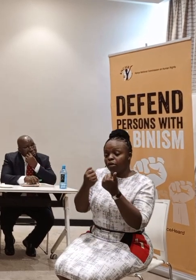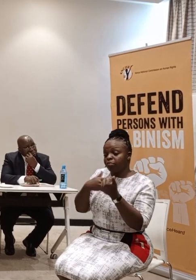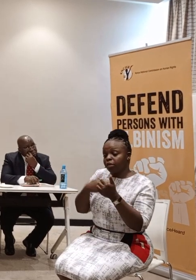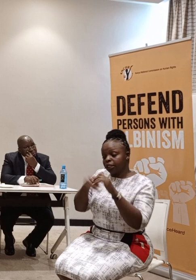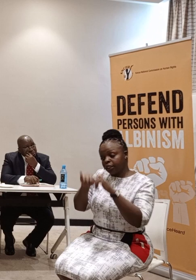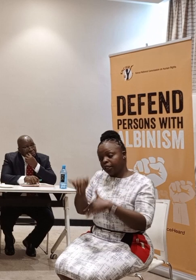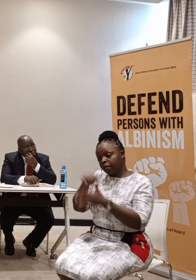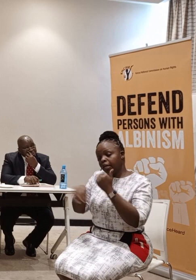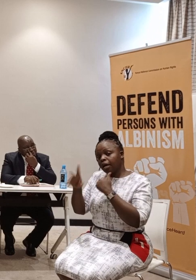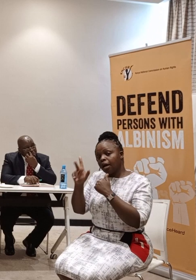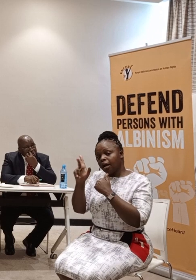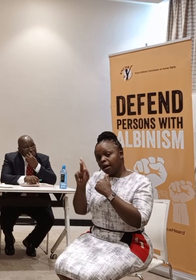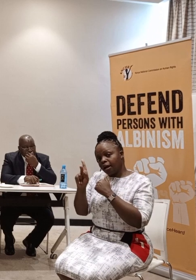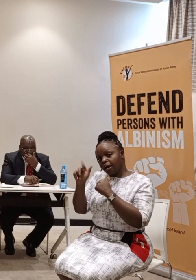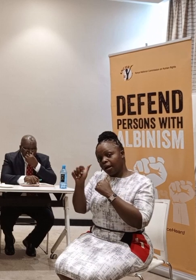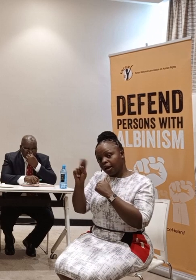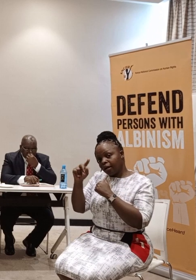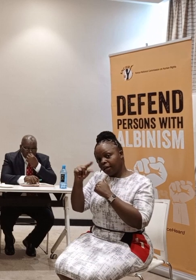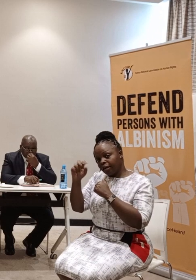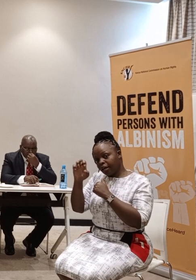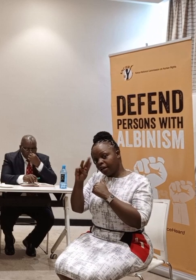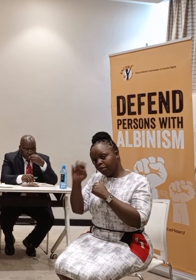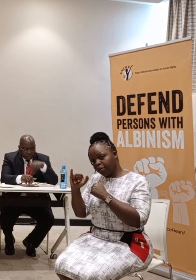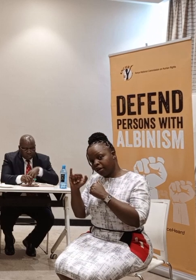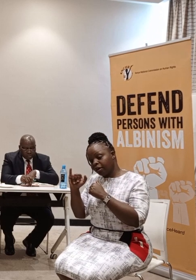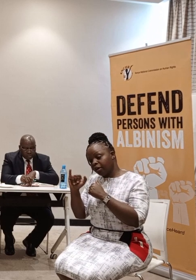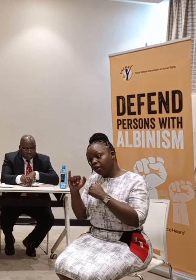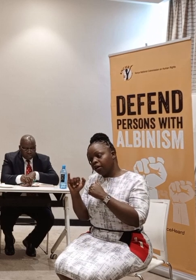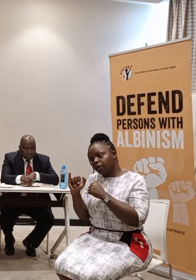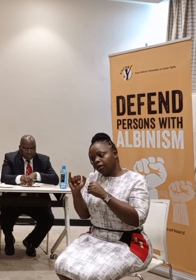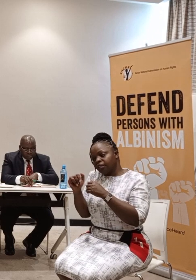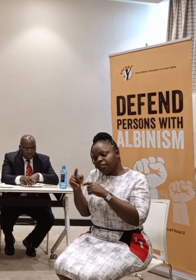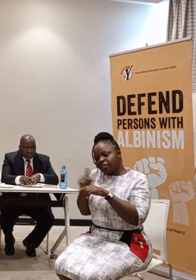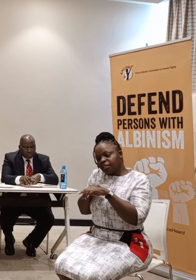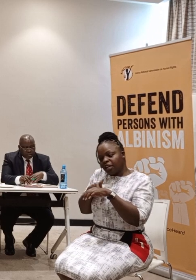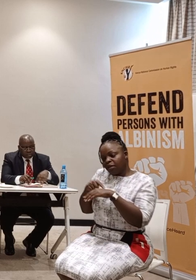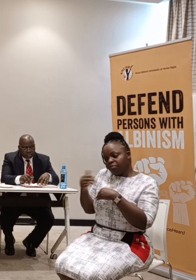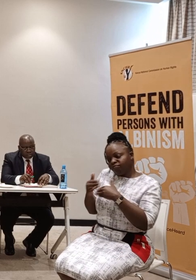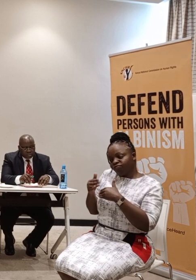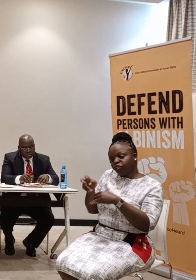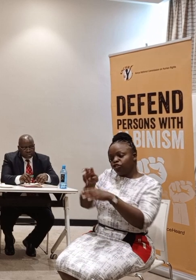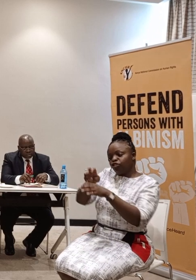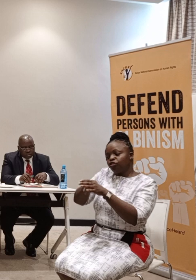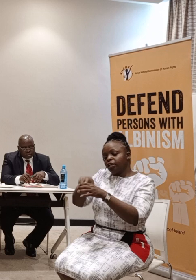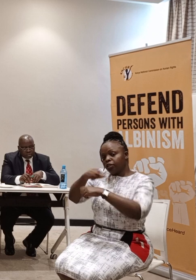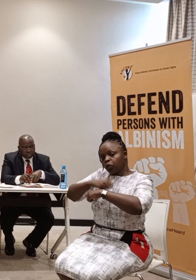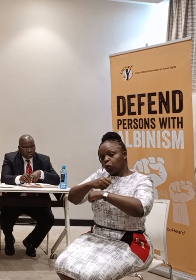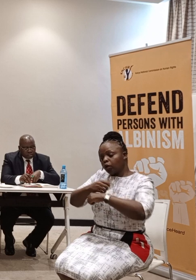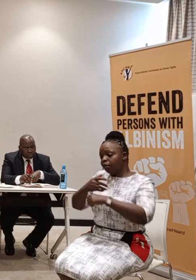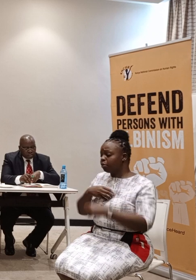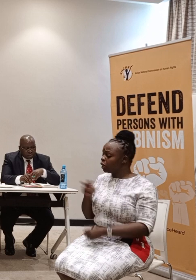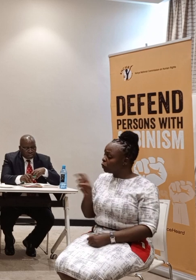Kandeni. Ikakuja hii time yenye ametosha kujoin shule. I looked for